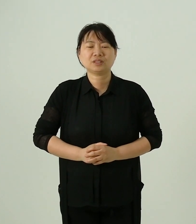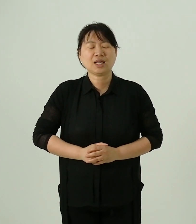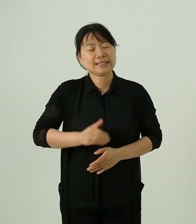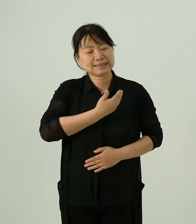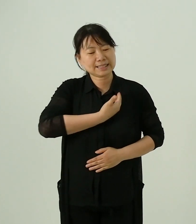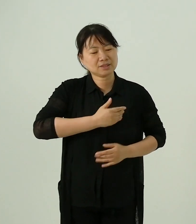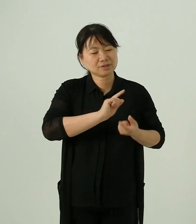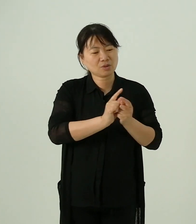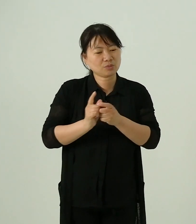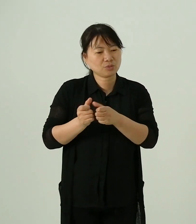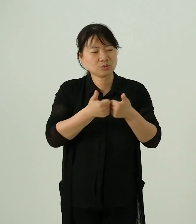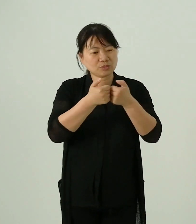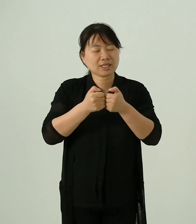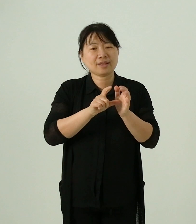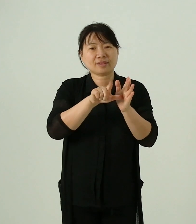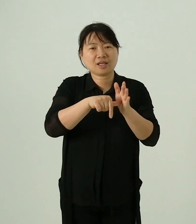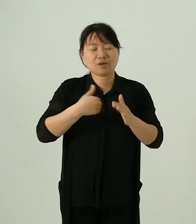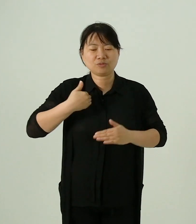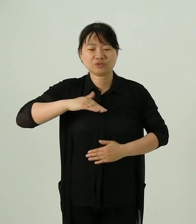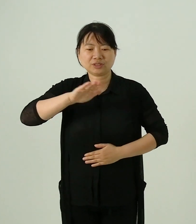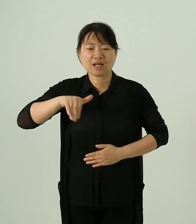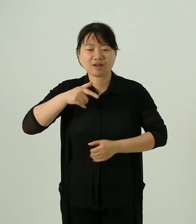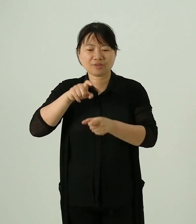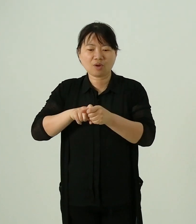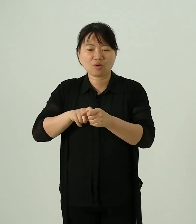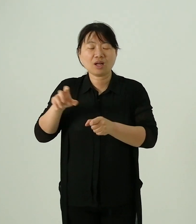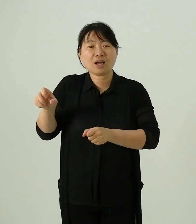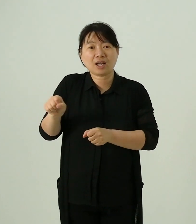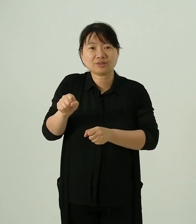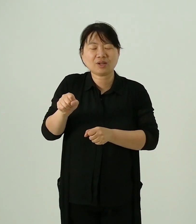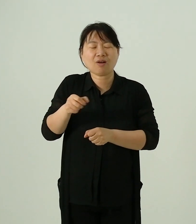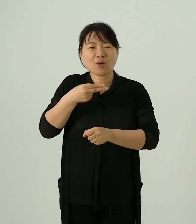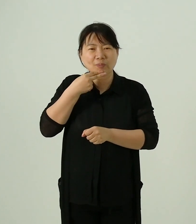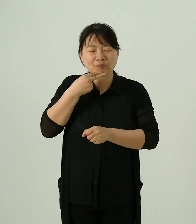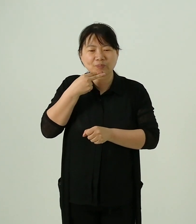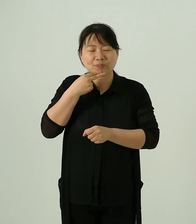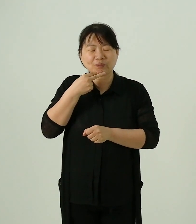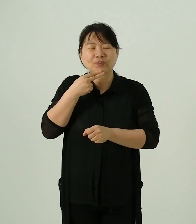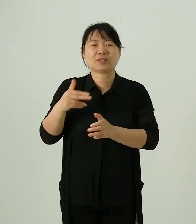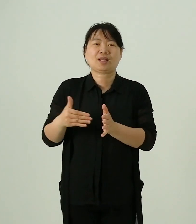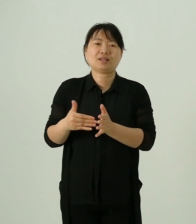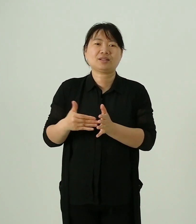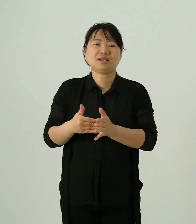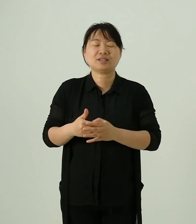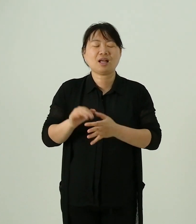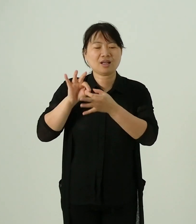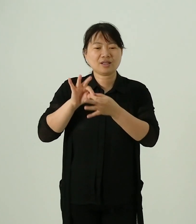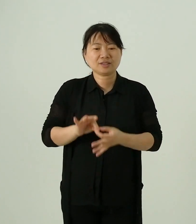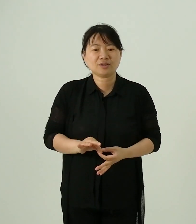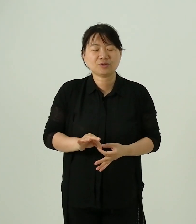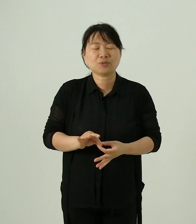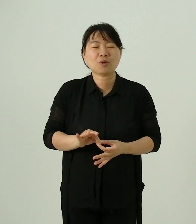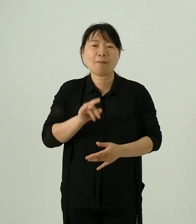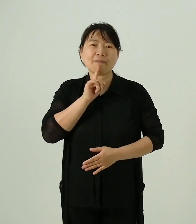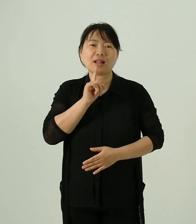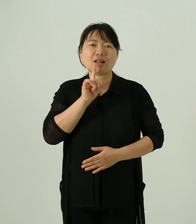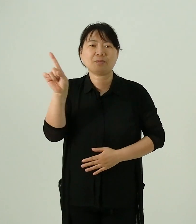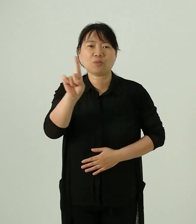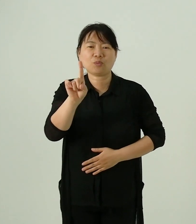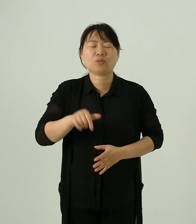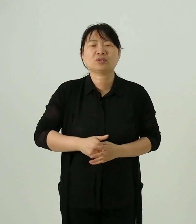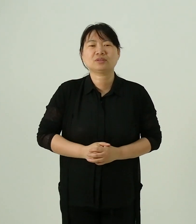제자들이 서로 논의하여 이르되 우리가 떡을 가져오지 아니하였도다 하거늘. 계속해서 무슨